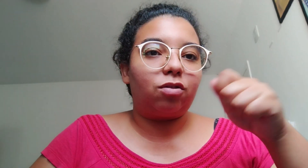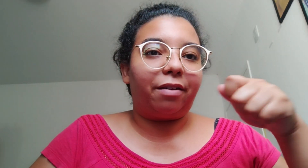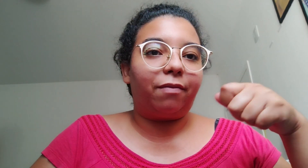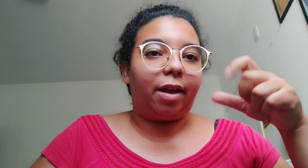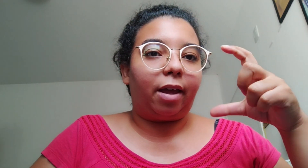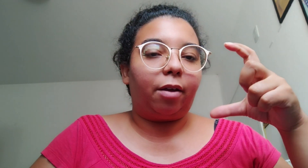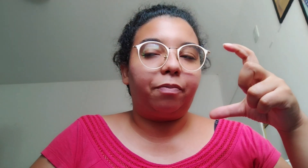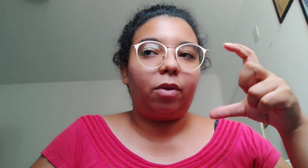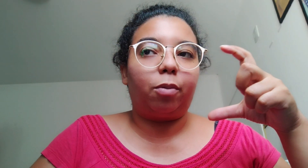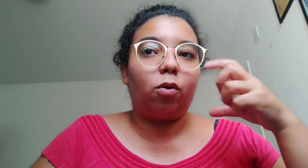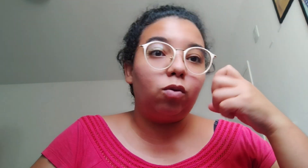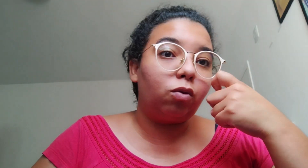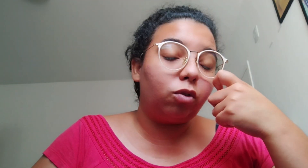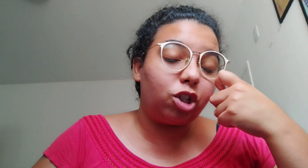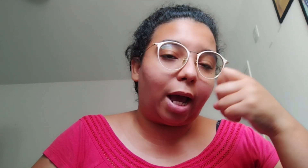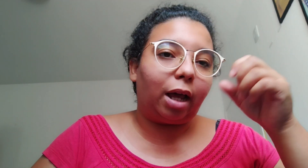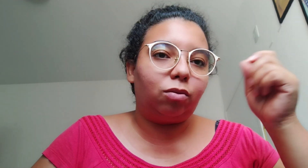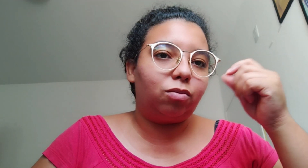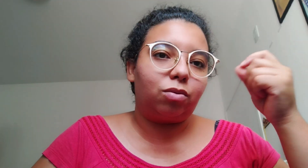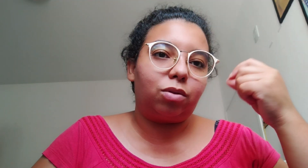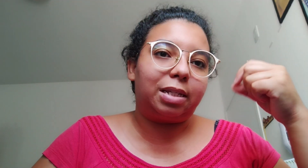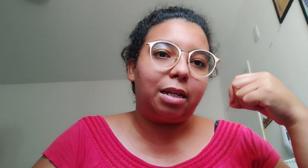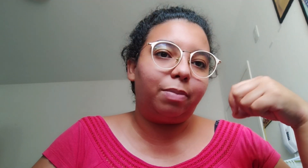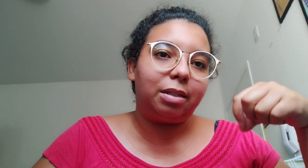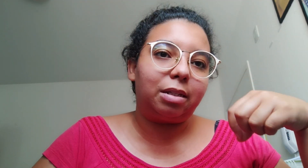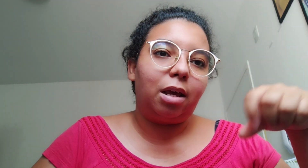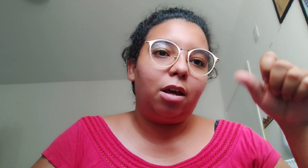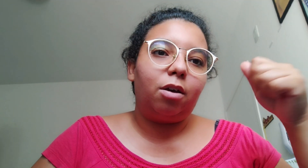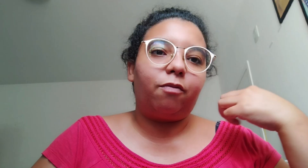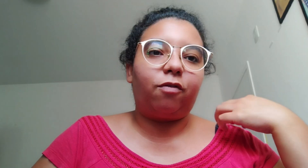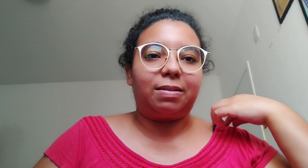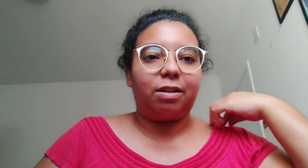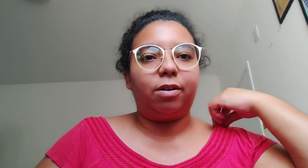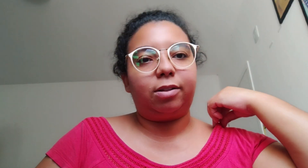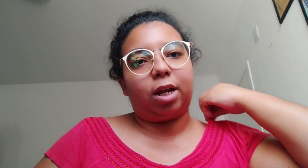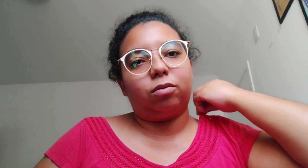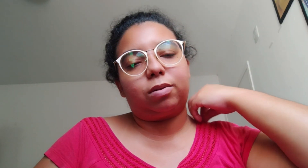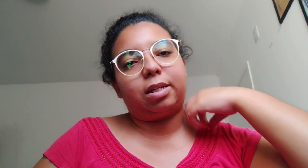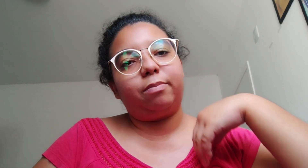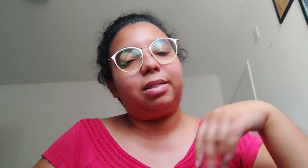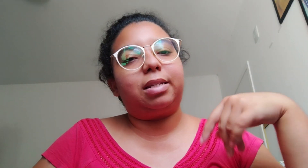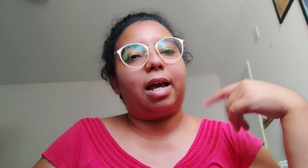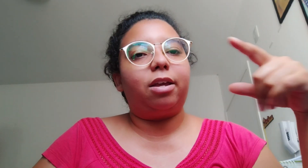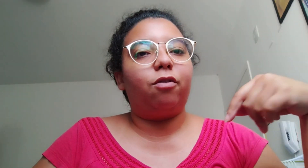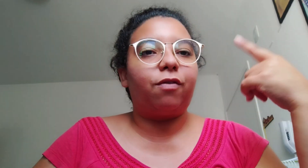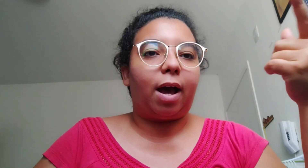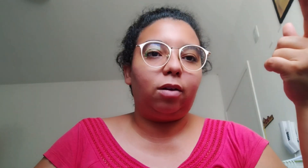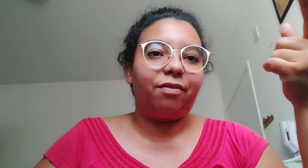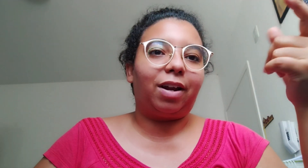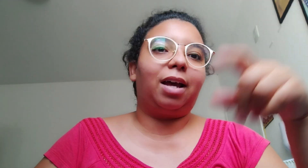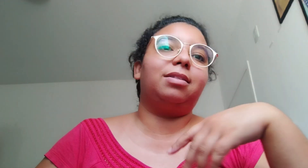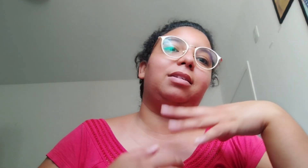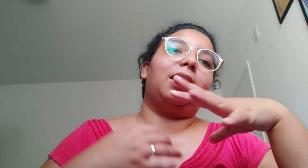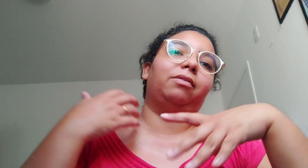né? Procuro diálogos simples, fazer diálogos simples, e aí eu falo a frase e ela